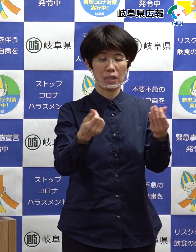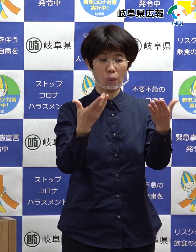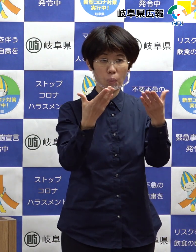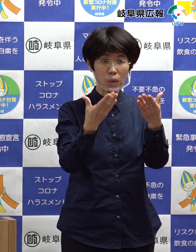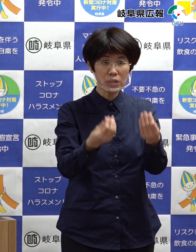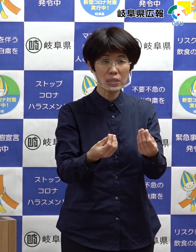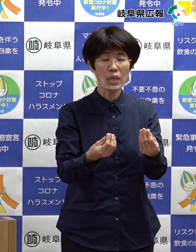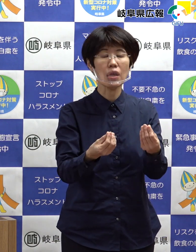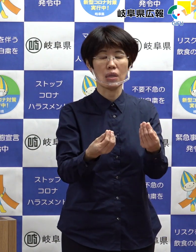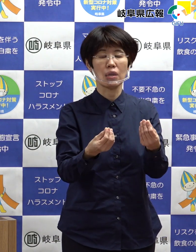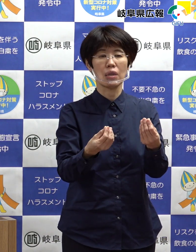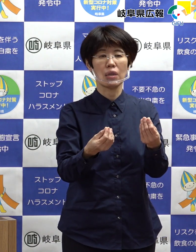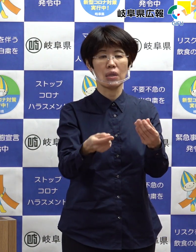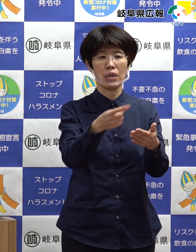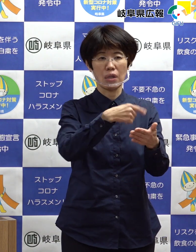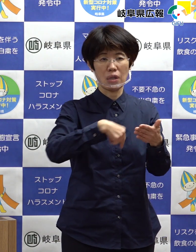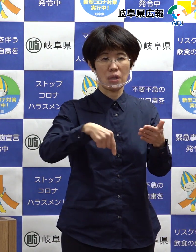て、